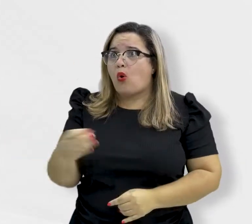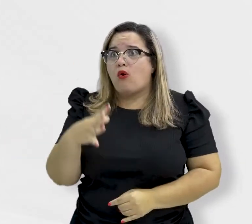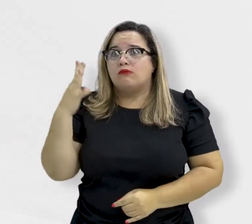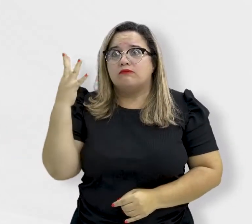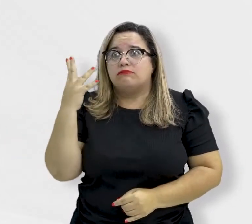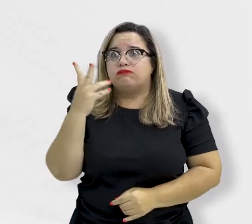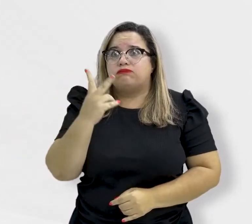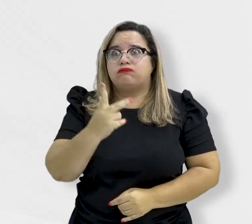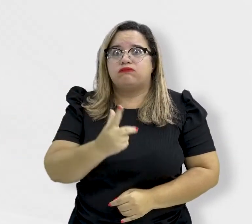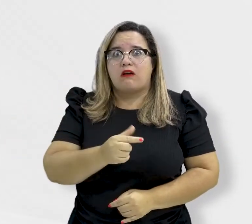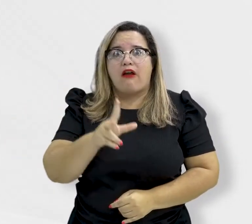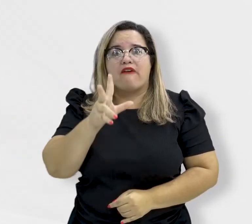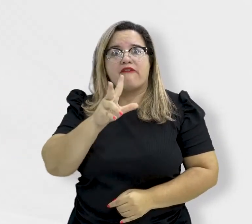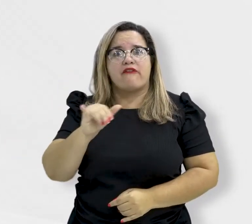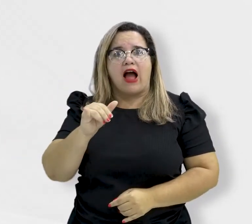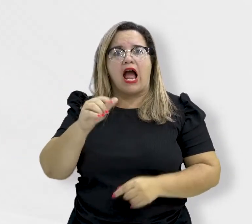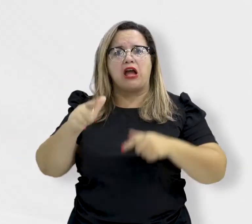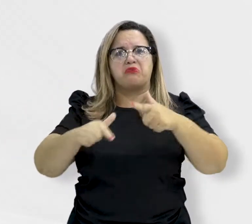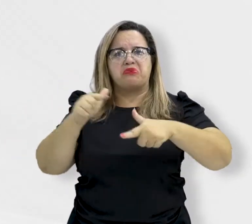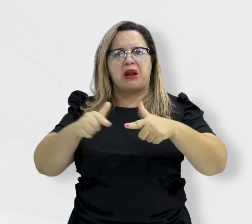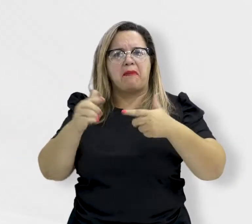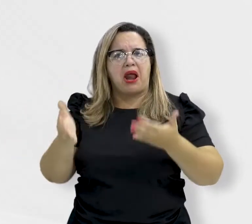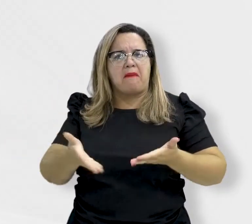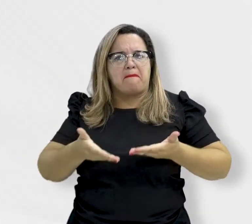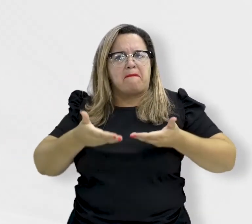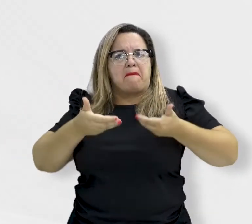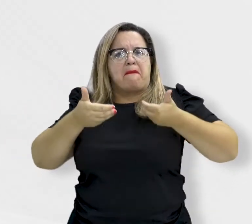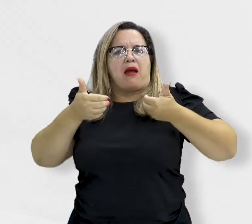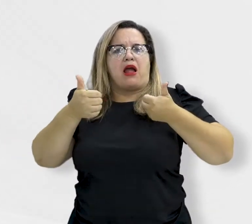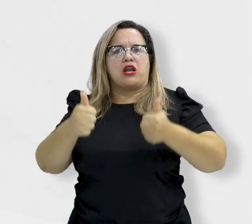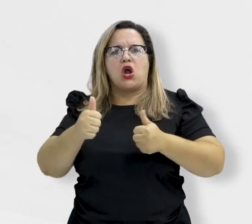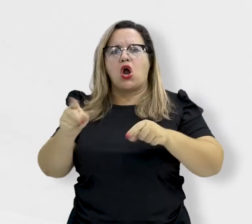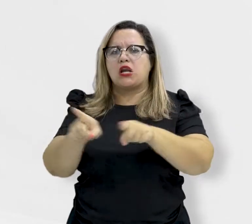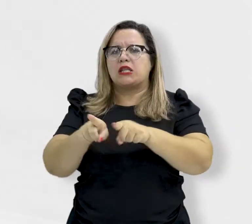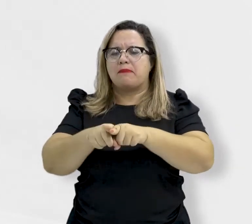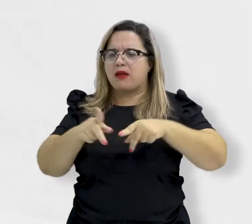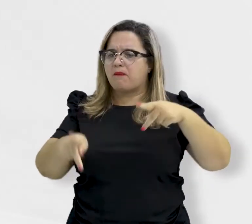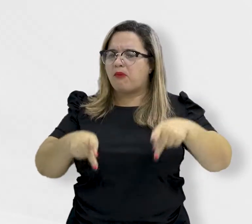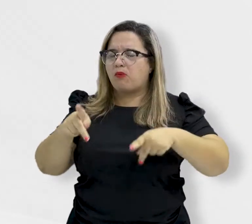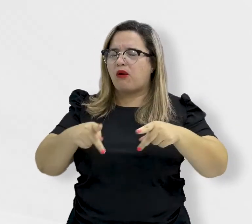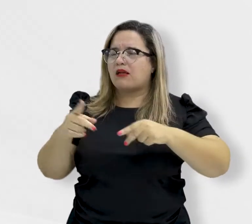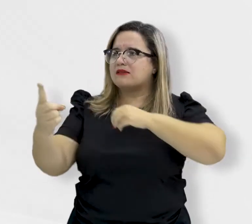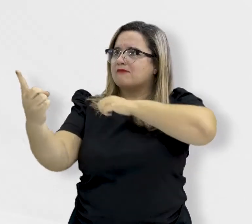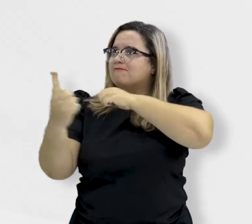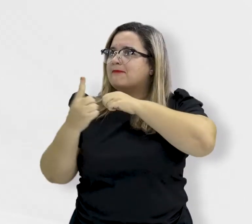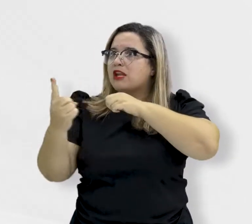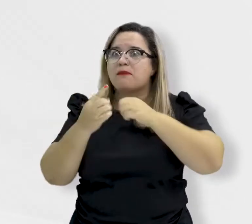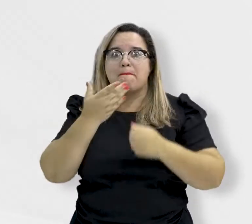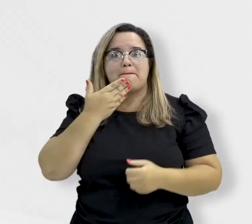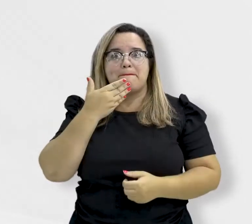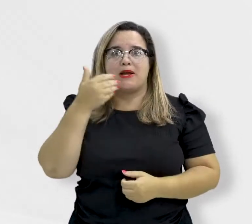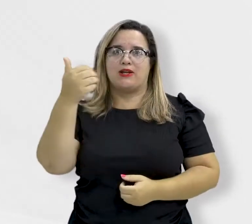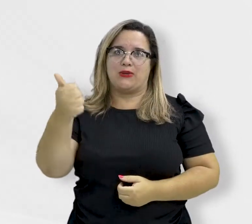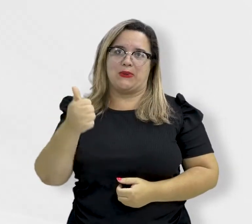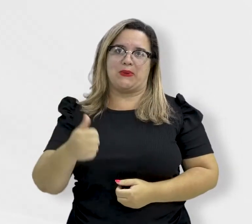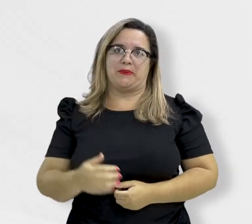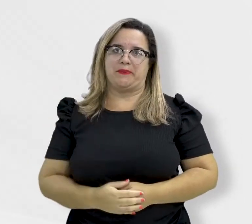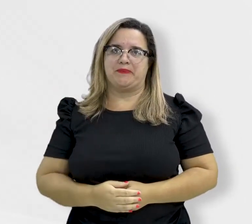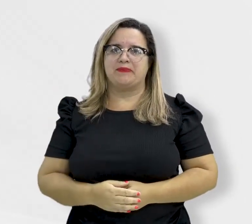instituição melhores condições de trabalhar e um melhor atendimento à população. Como ele mesmo destacou, há servidores trabalhando na